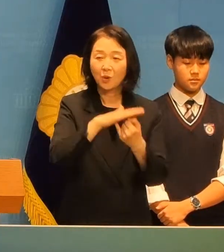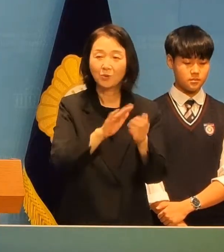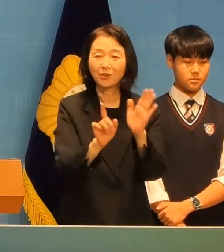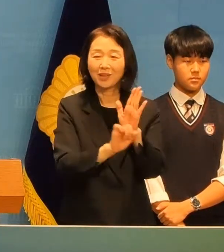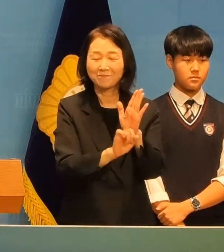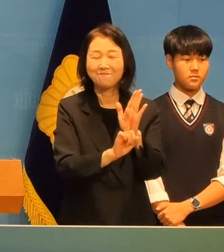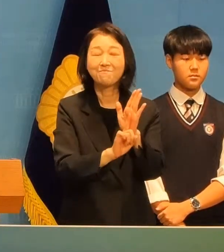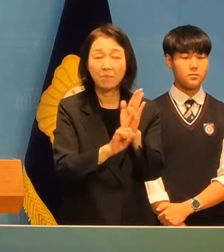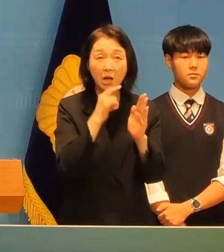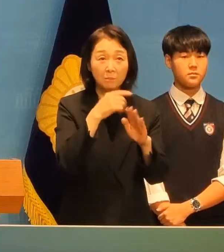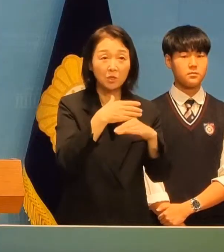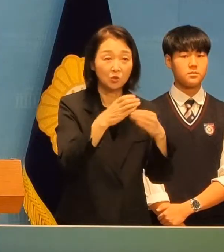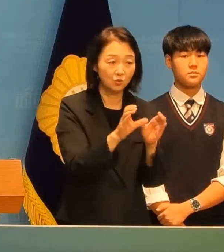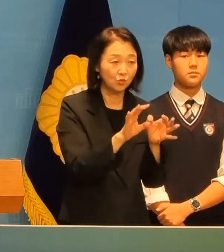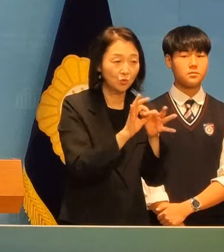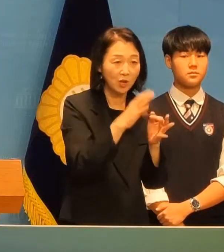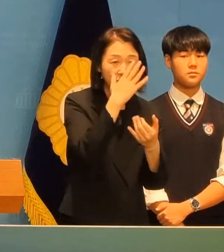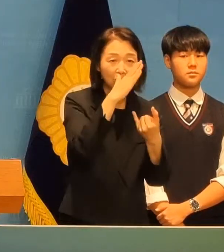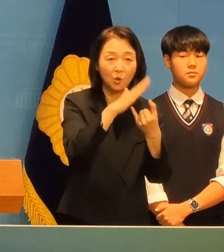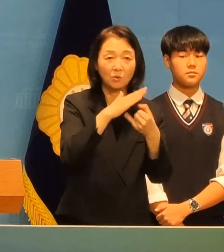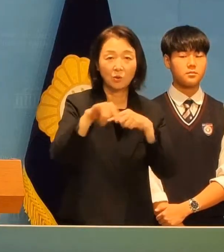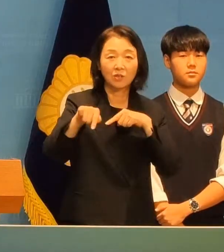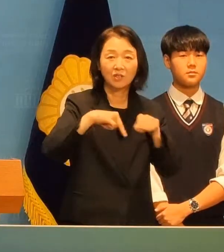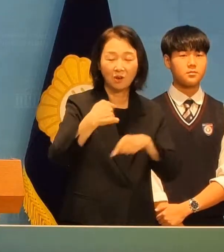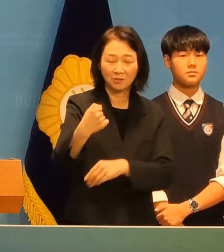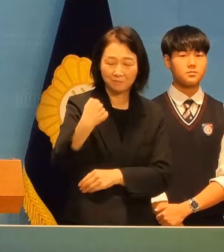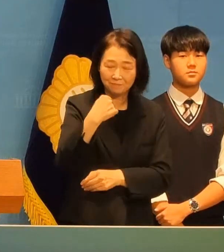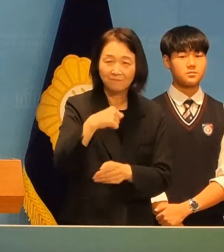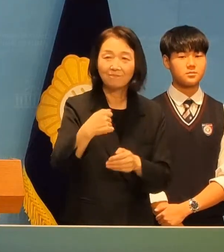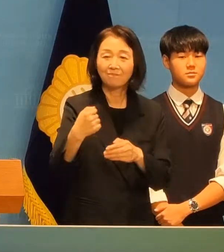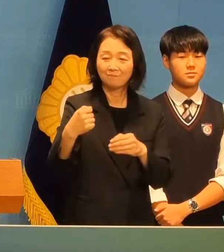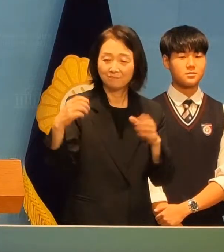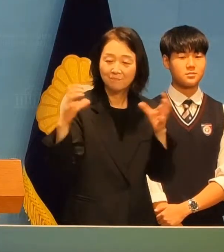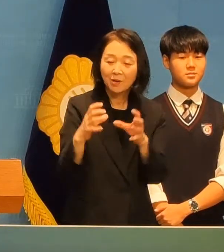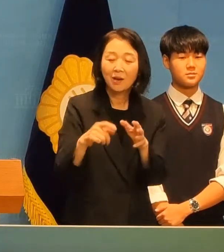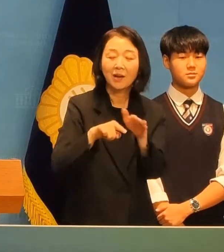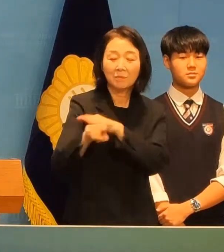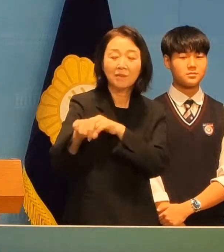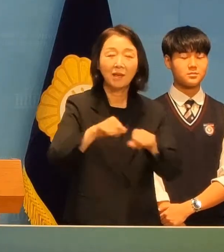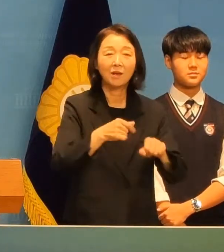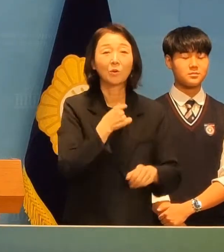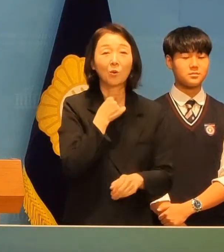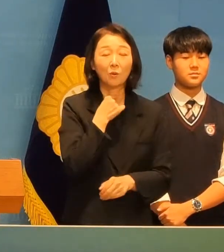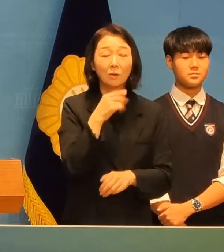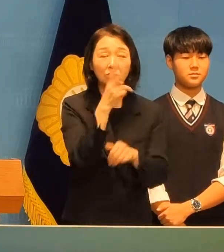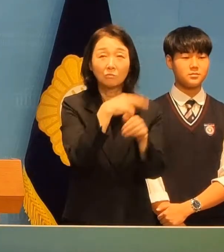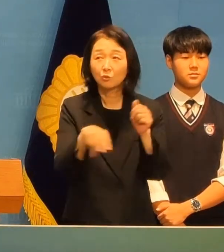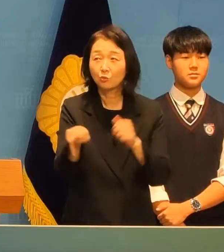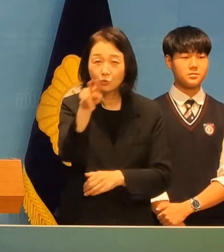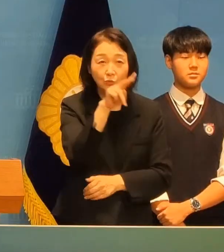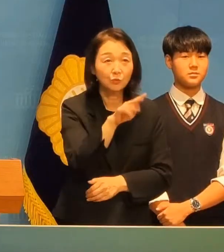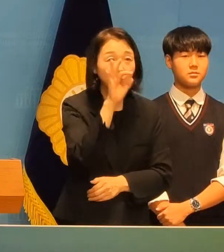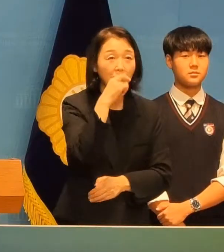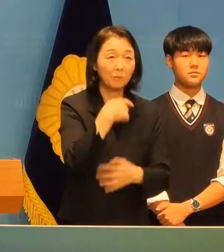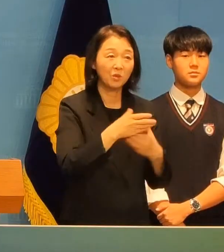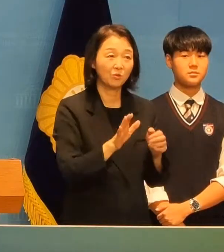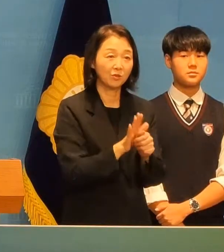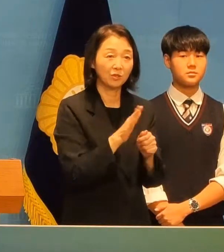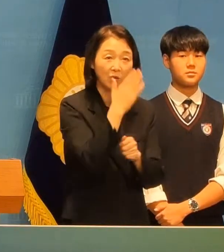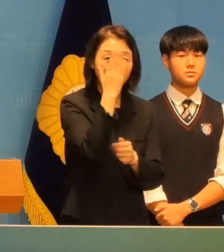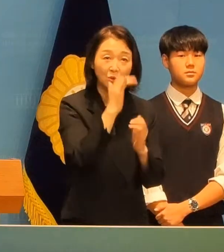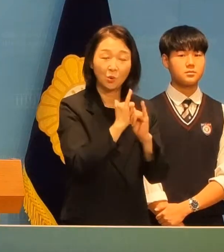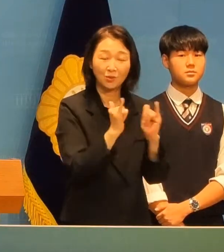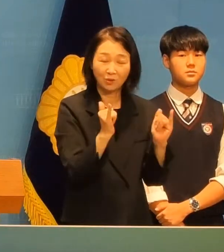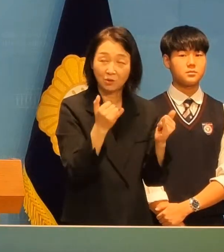모집하여 민주진영 청소년의 정치 세력화에 앞장서겠습니다. 주위를 둘러보면 민주당을 지지하는